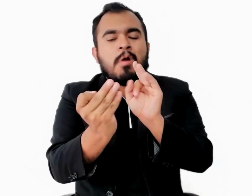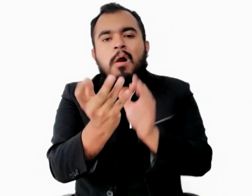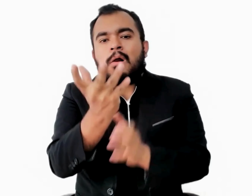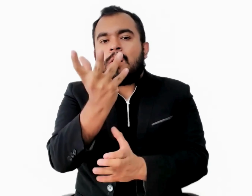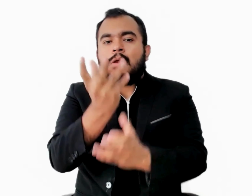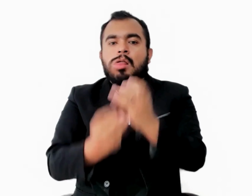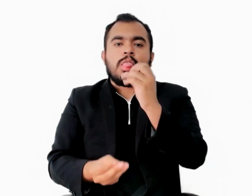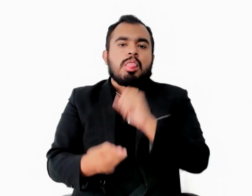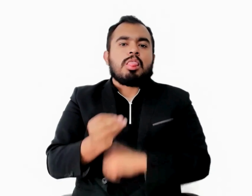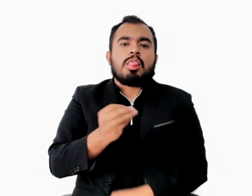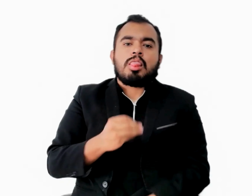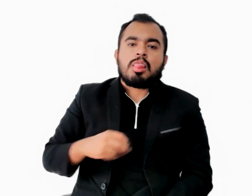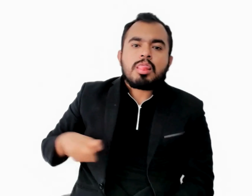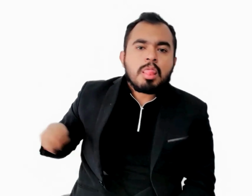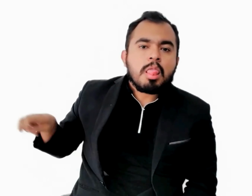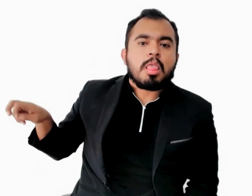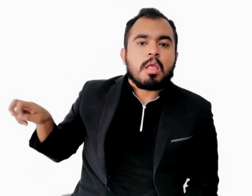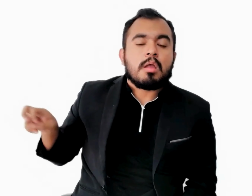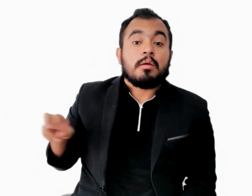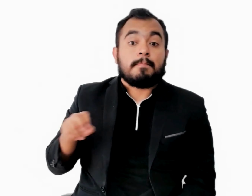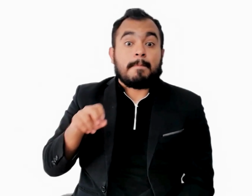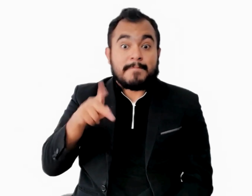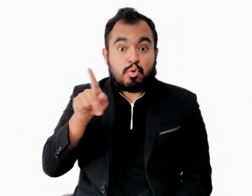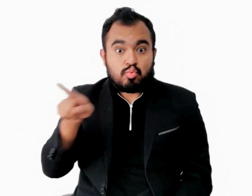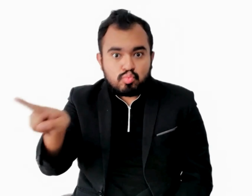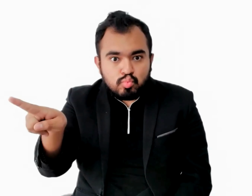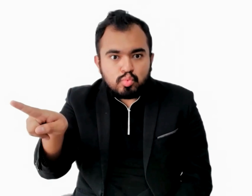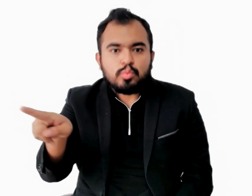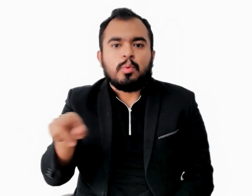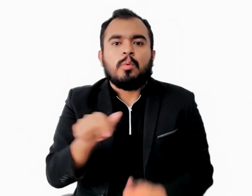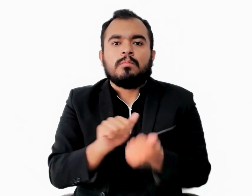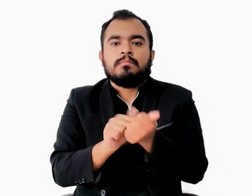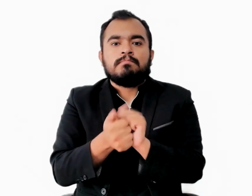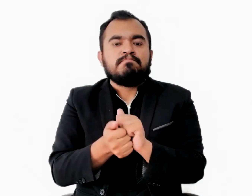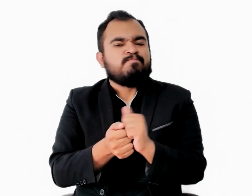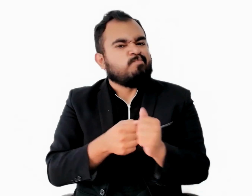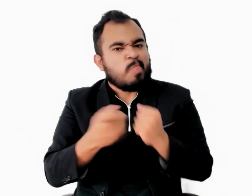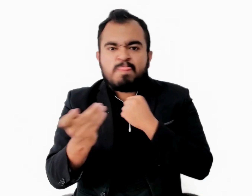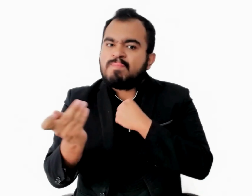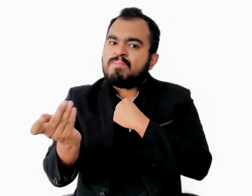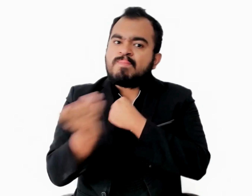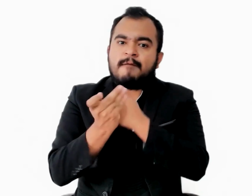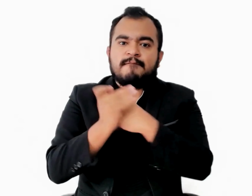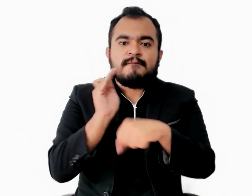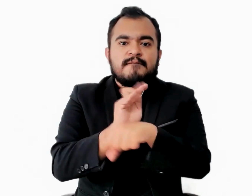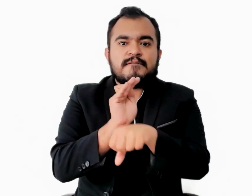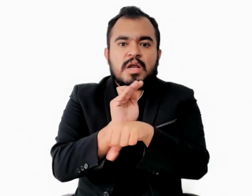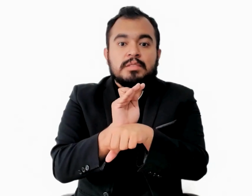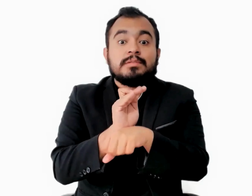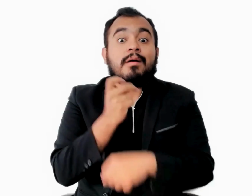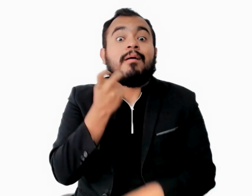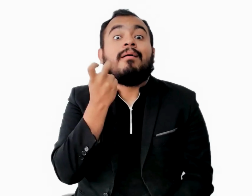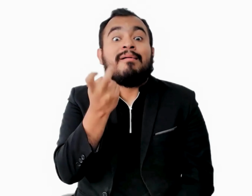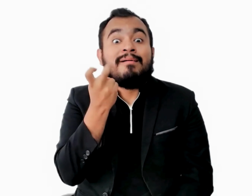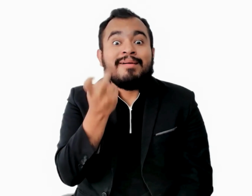da mucho miedo enfrentarme a eso. Y tú reaccionas defendiendo, o sea, al final es la misma sensación, pero lo importante aquí es